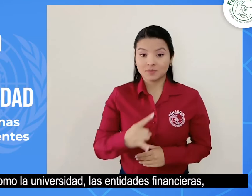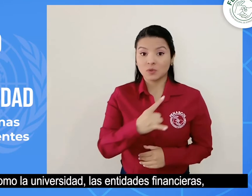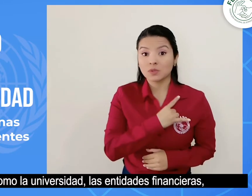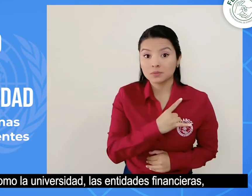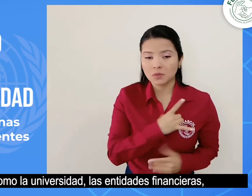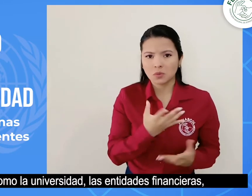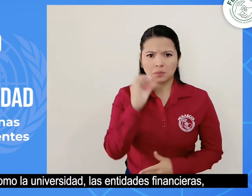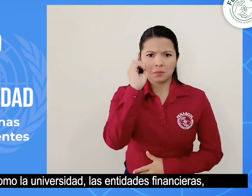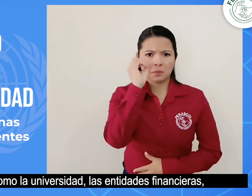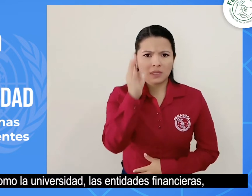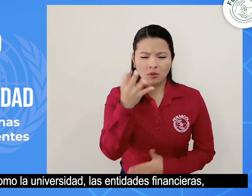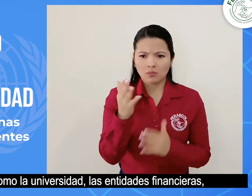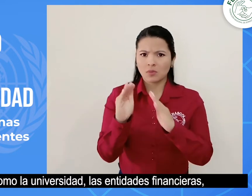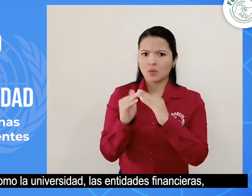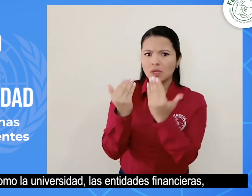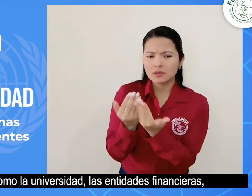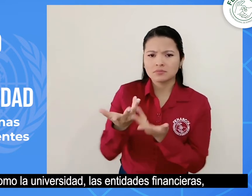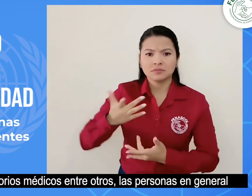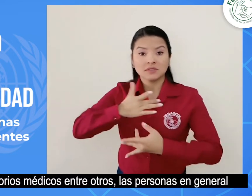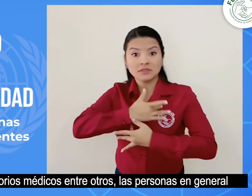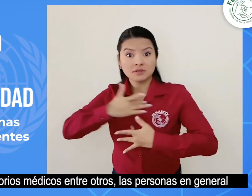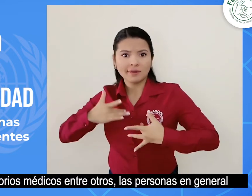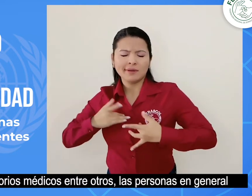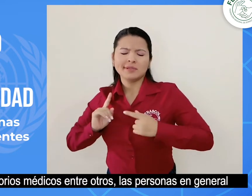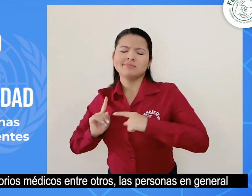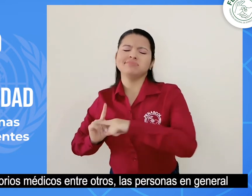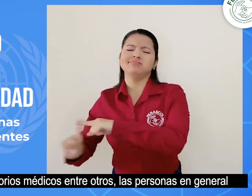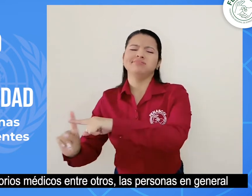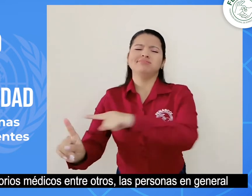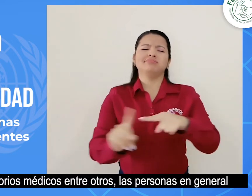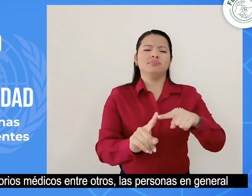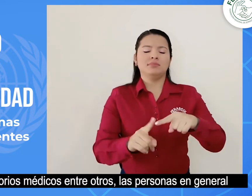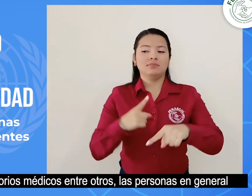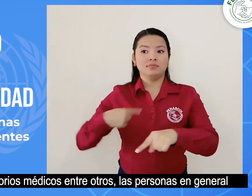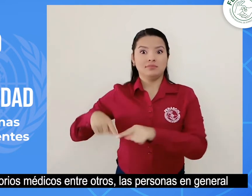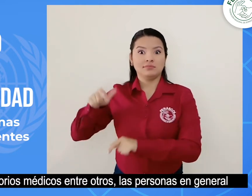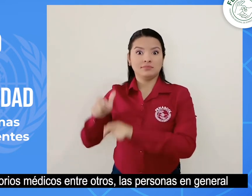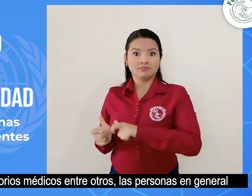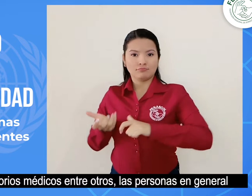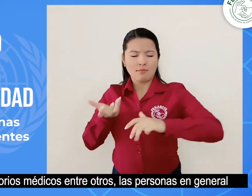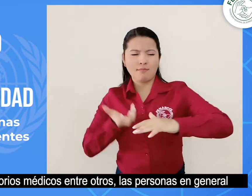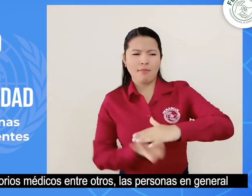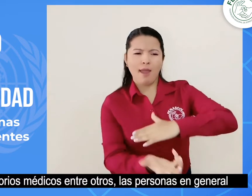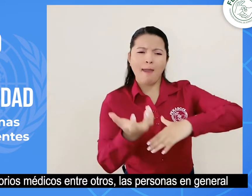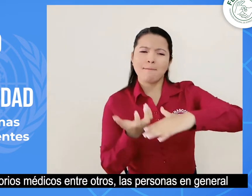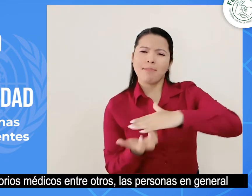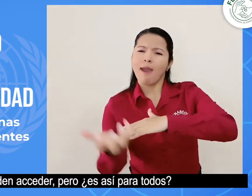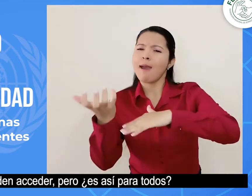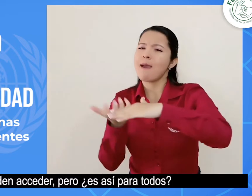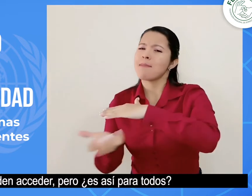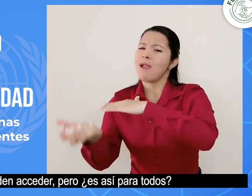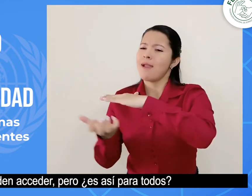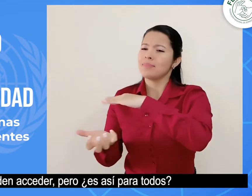A lugares como la universidad, las entidades financieras, colegios, consultorios médicos, entre otros, las personas en